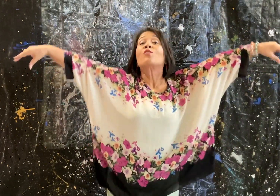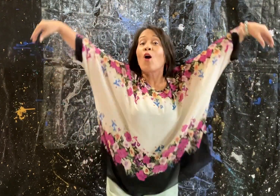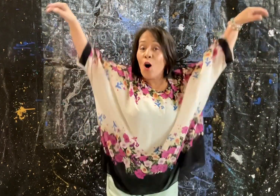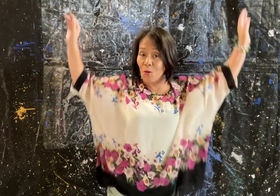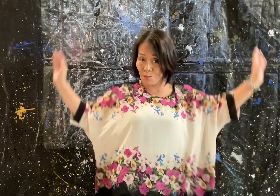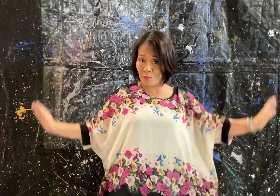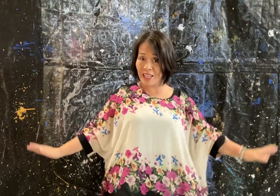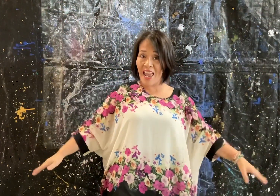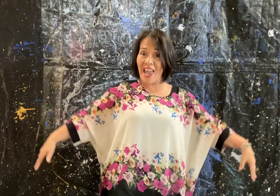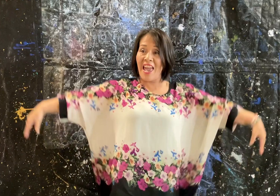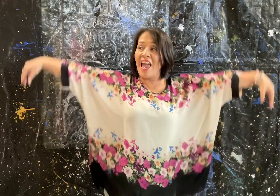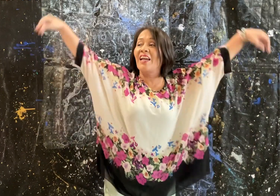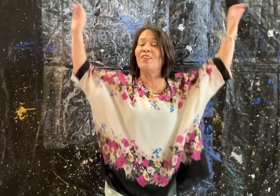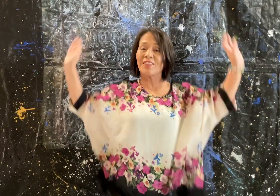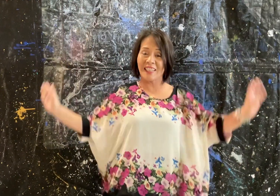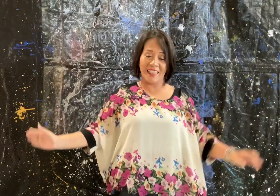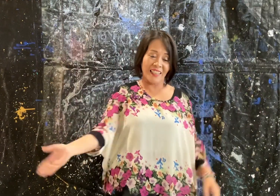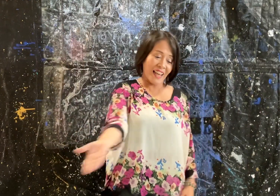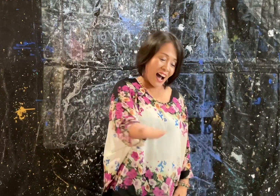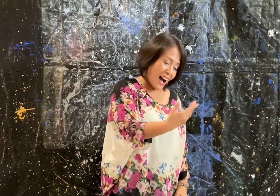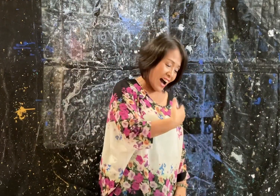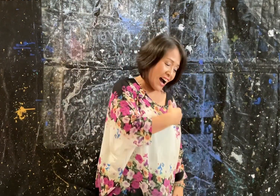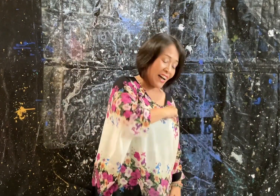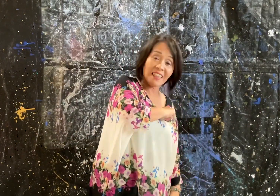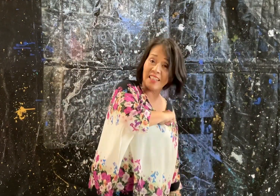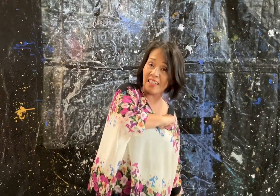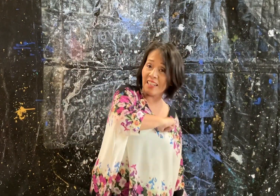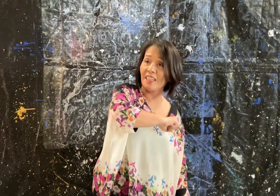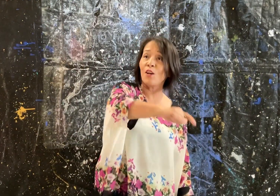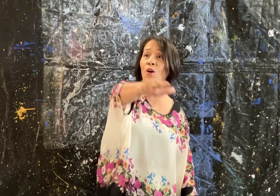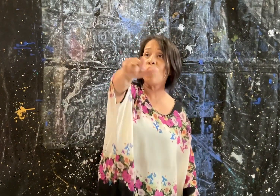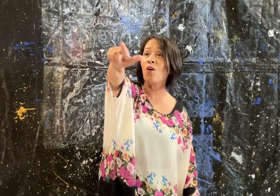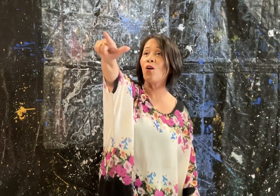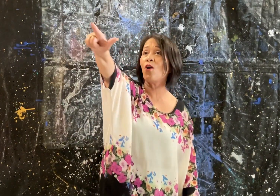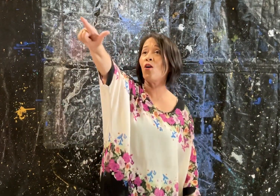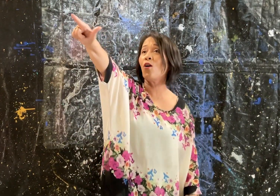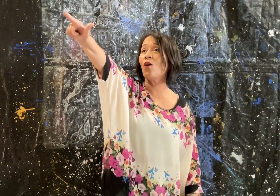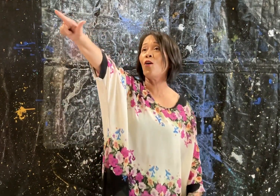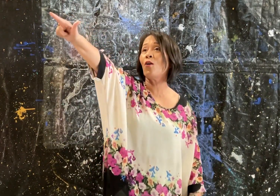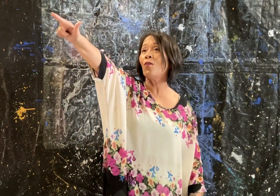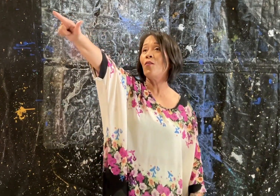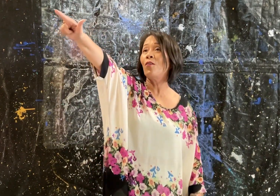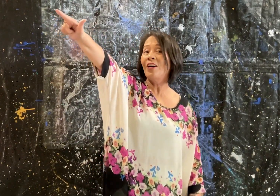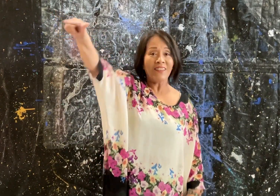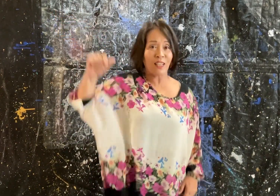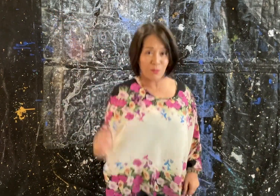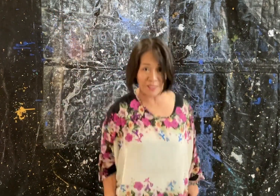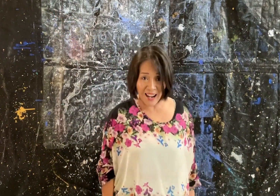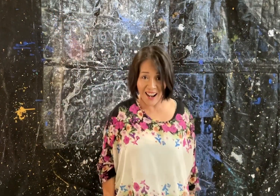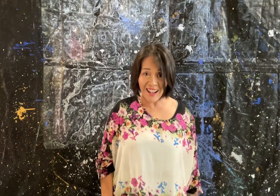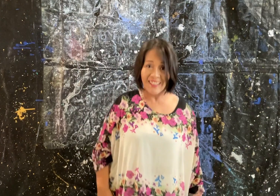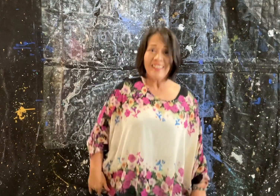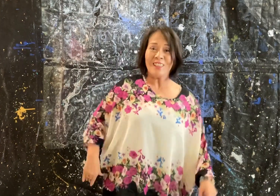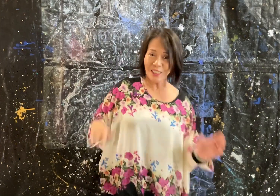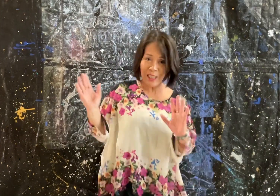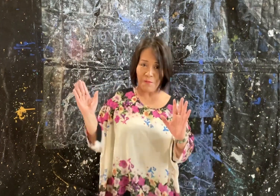飛んで行きたいよ大丈夫ですか次行き